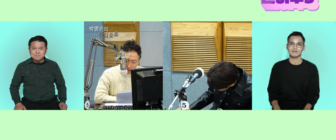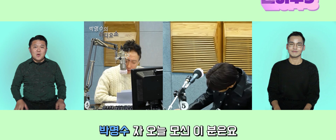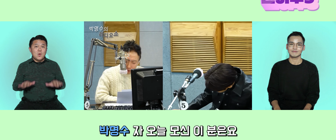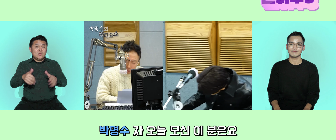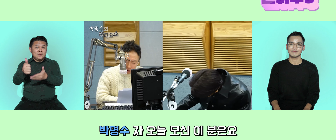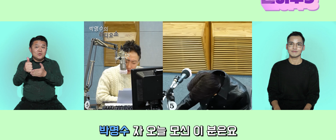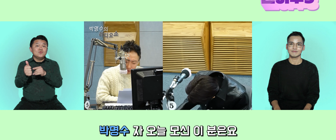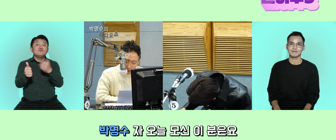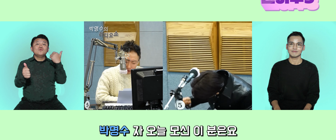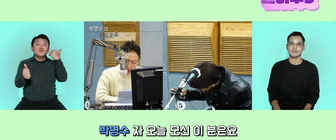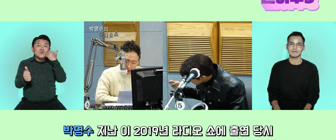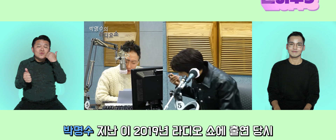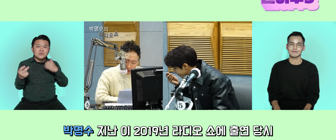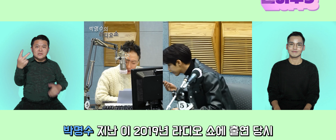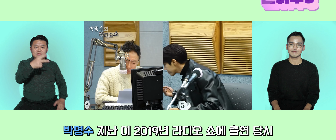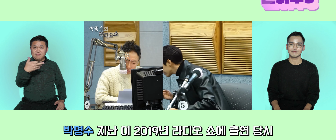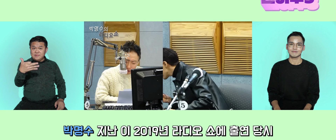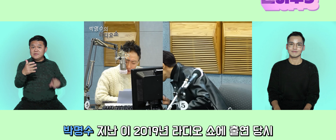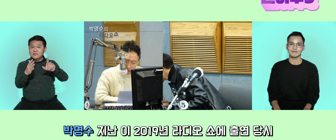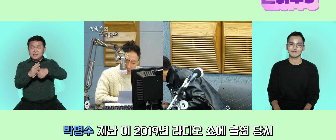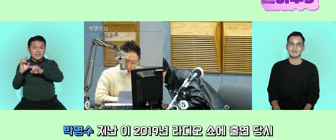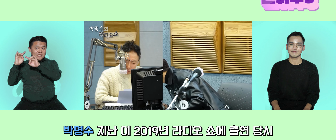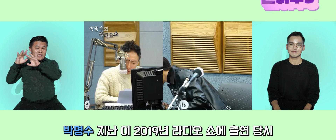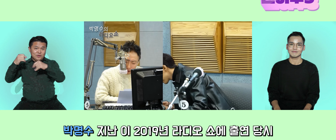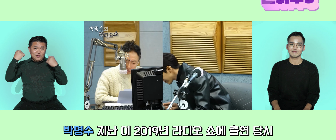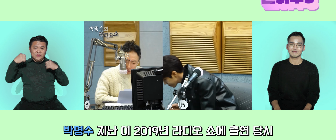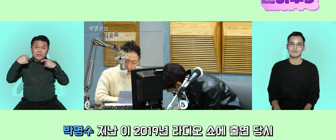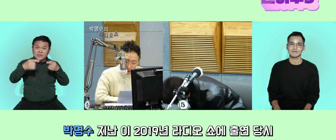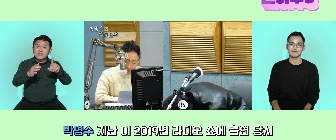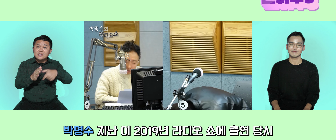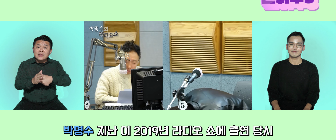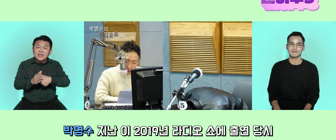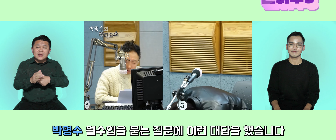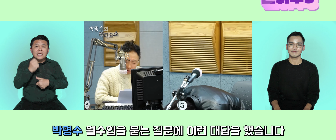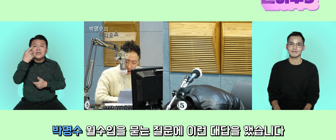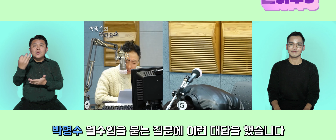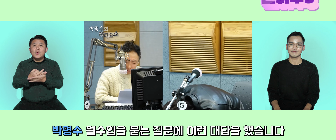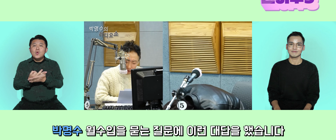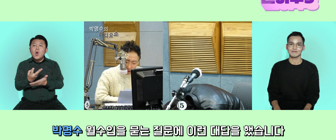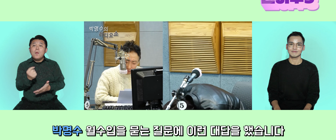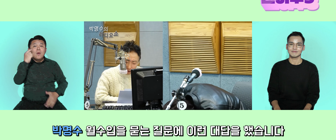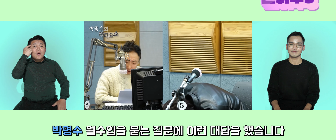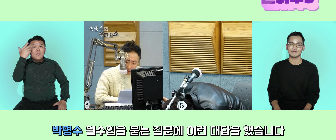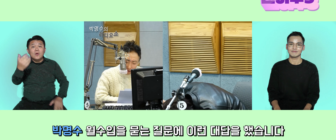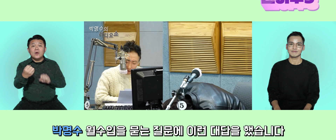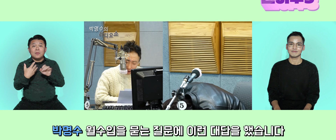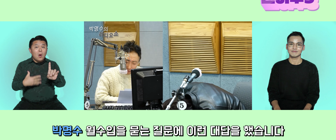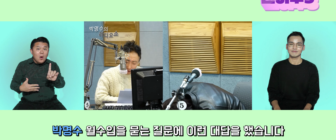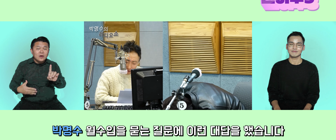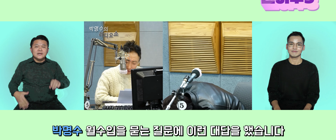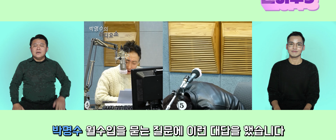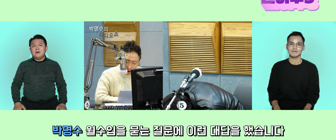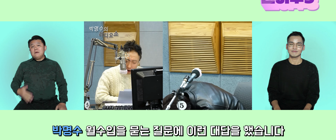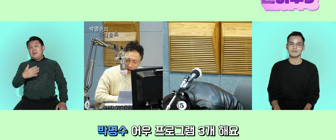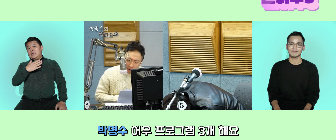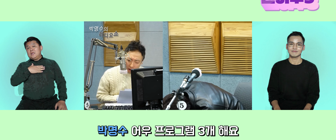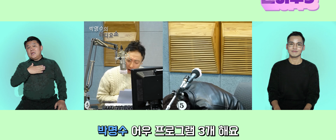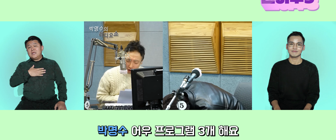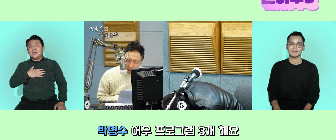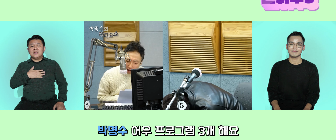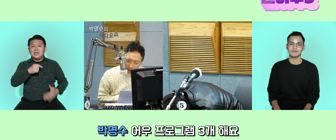자 오늘 모신 이분은요. 지난 2019년 라디오쇼에 출연 당시 월 수입을 묻는 질문에 이런 대답을 했습니다.